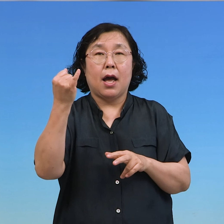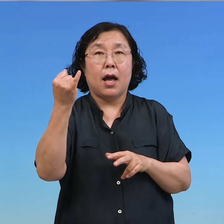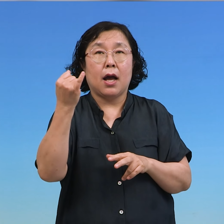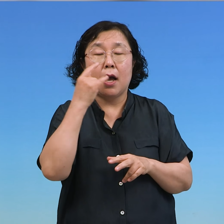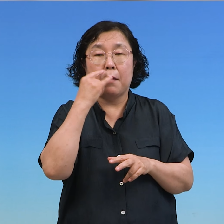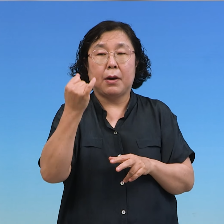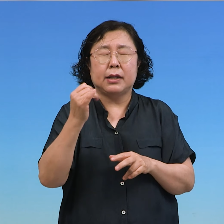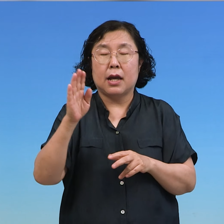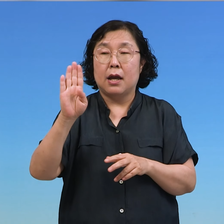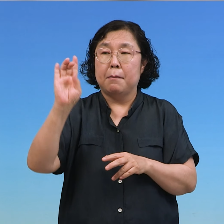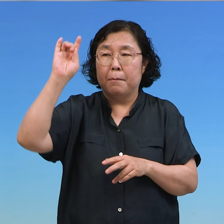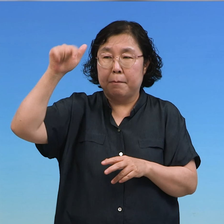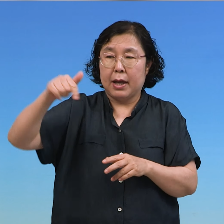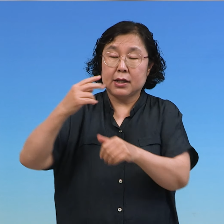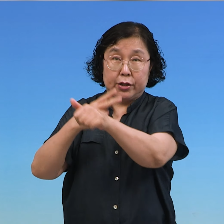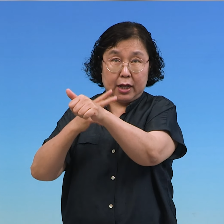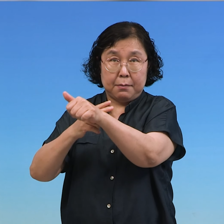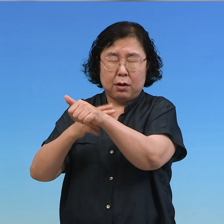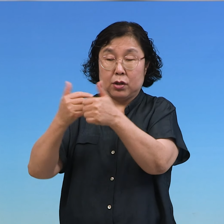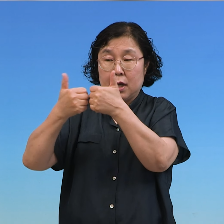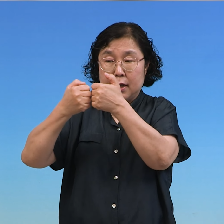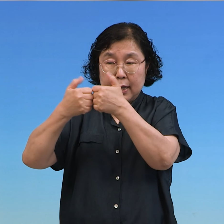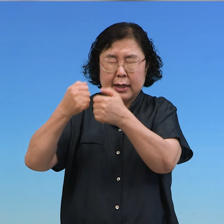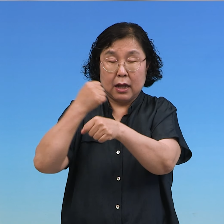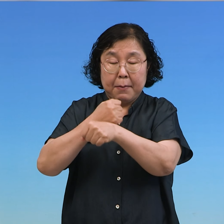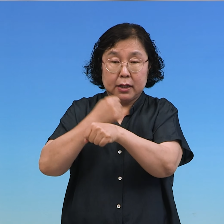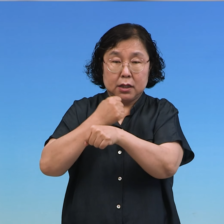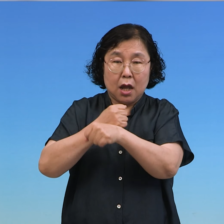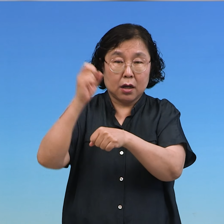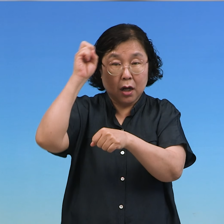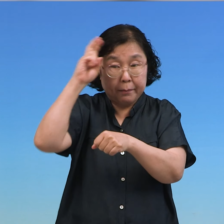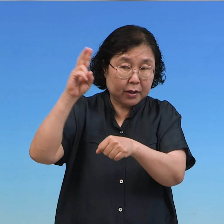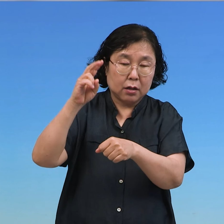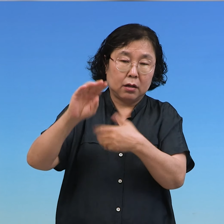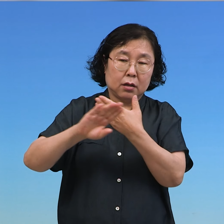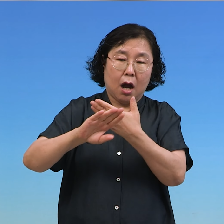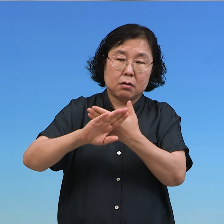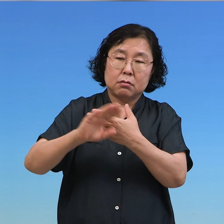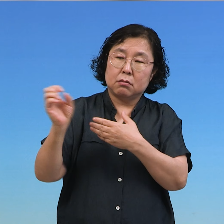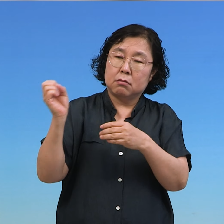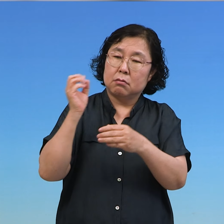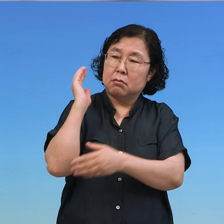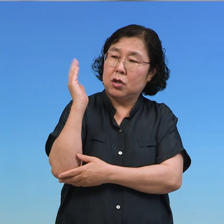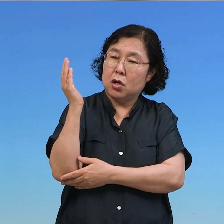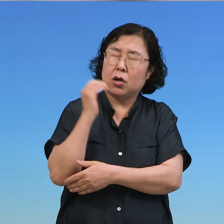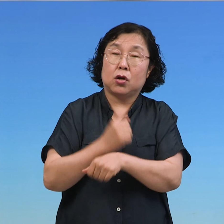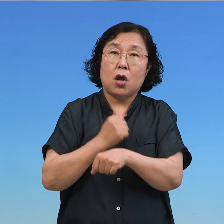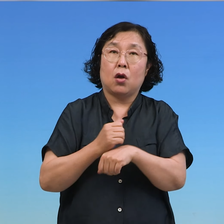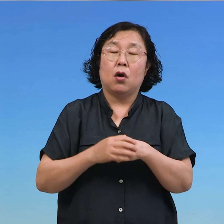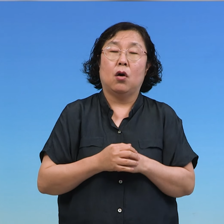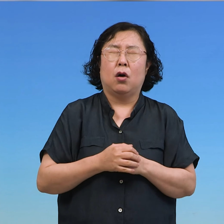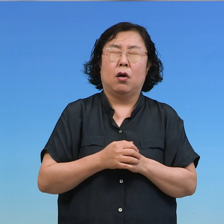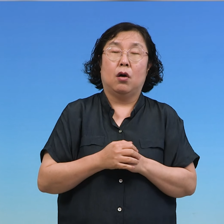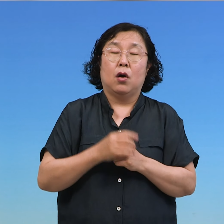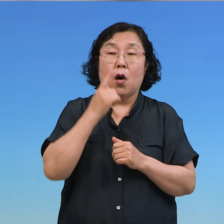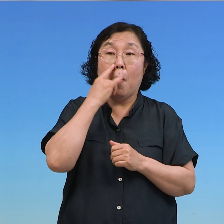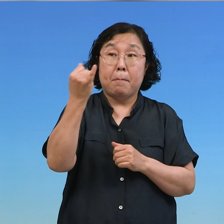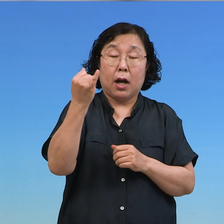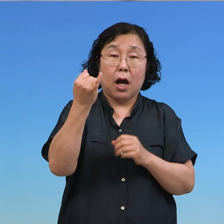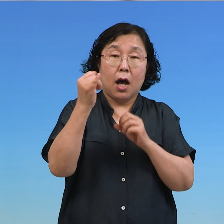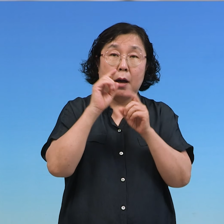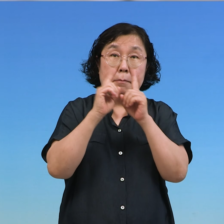이분이 백종원 씨랑 상담을 하는데 안 해도 되는 이야기를 하시는 거예요 뜬금없이 갑자기 이